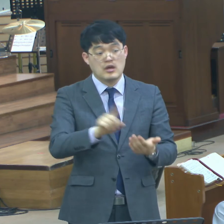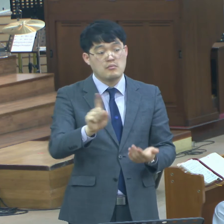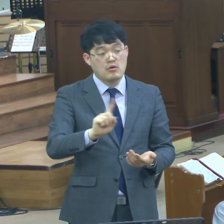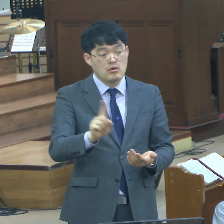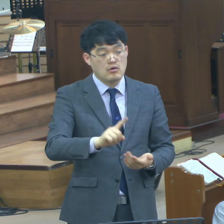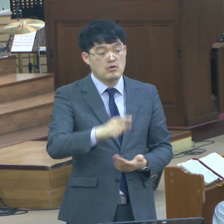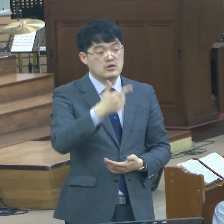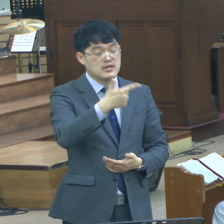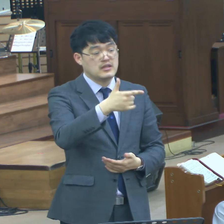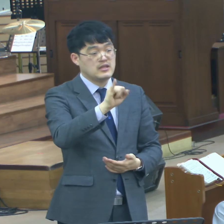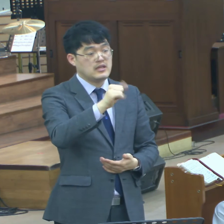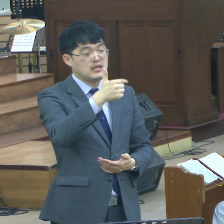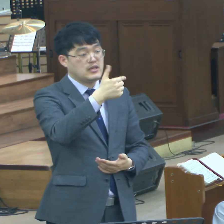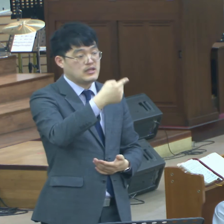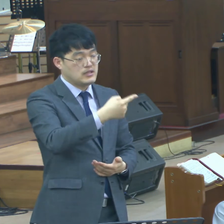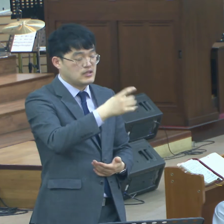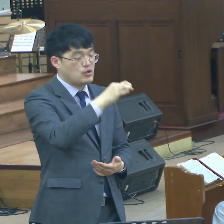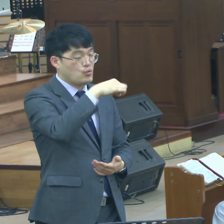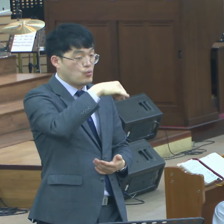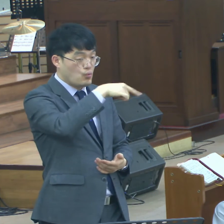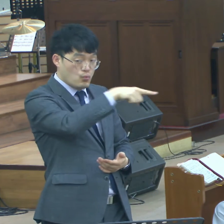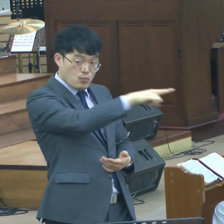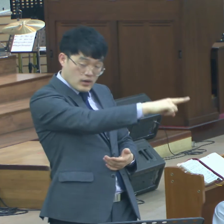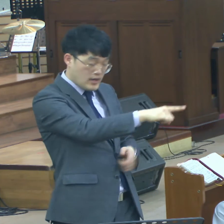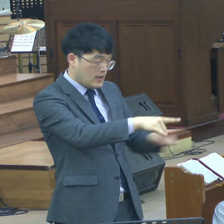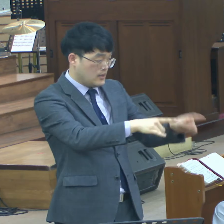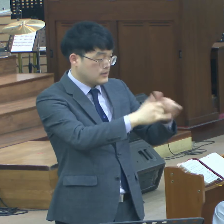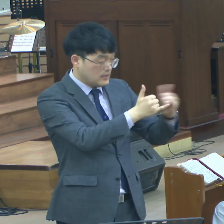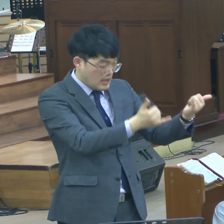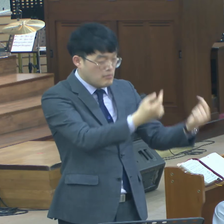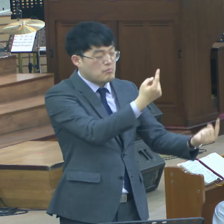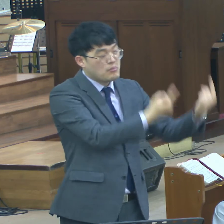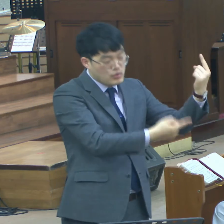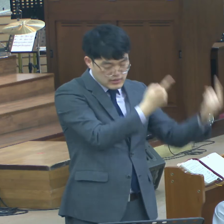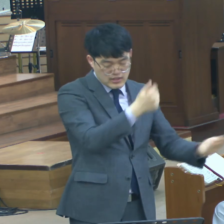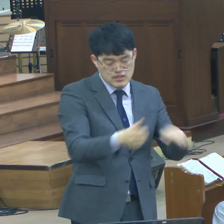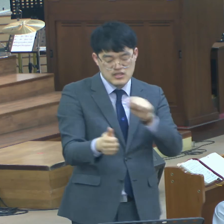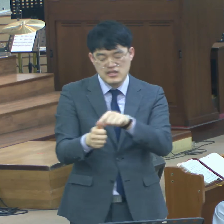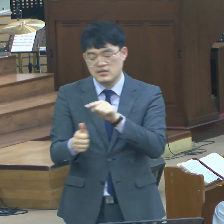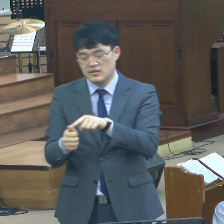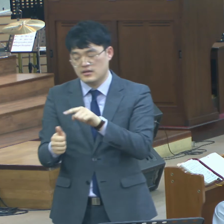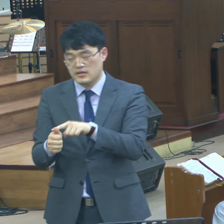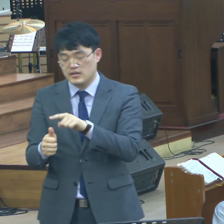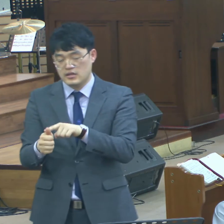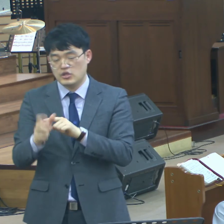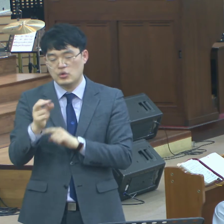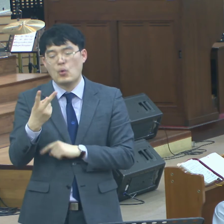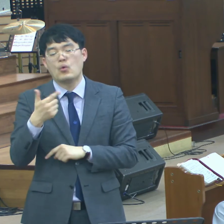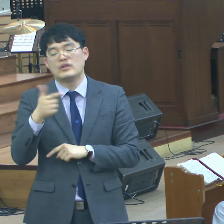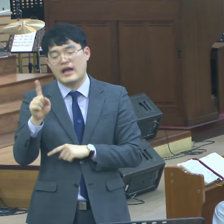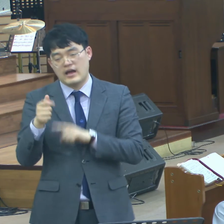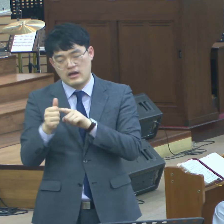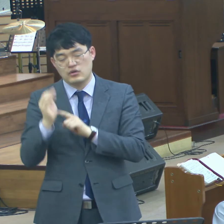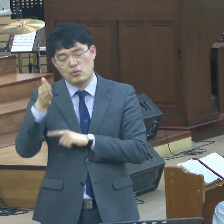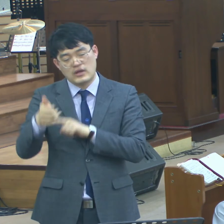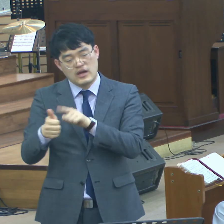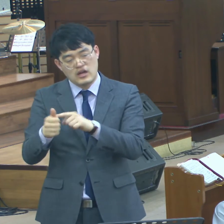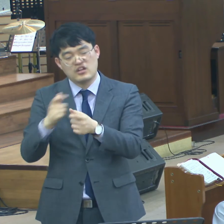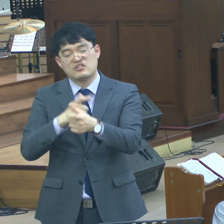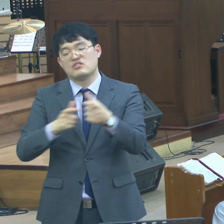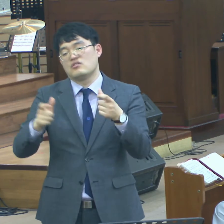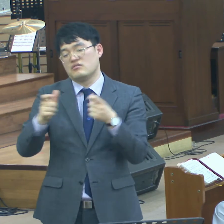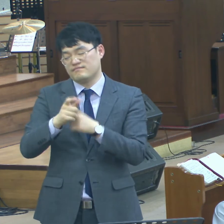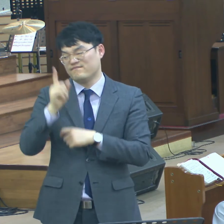더 악질이다. 이게 요나서의 주제예요. 니느웨 사람들은 전쟁을 하면요 사람